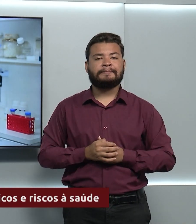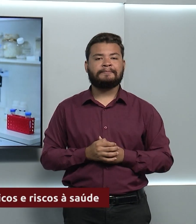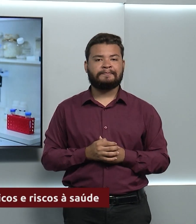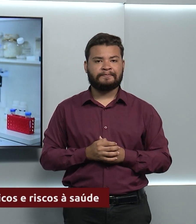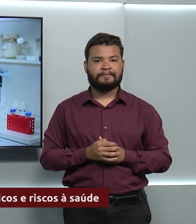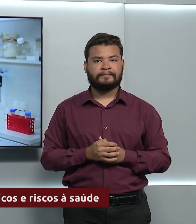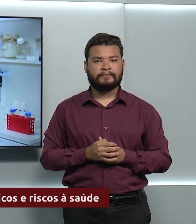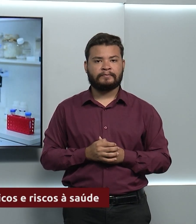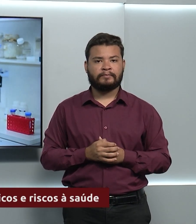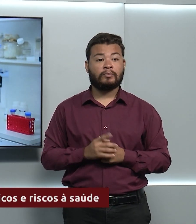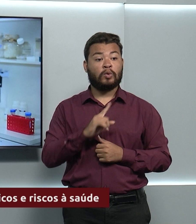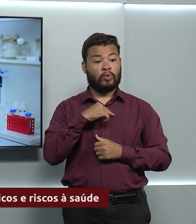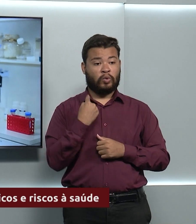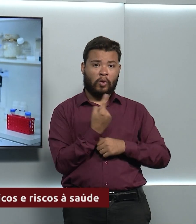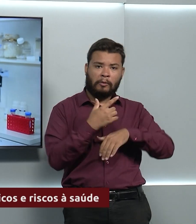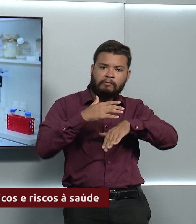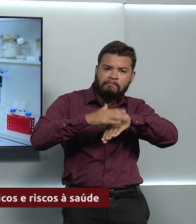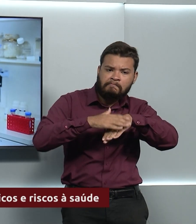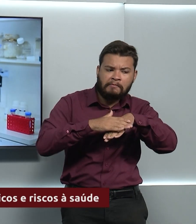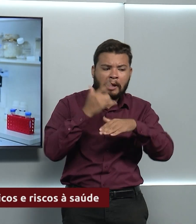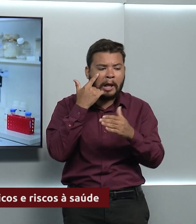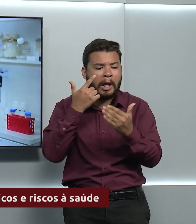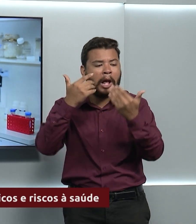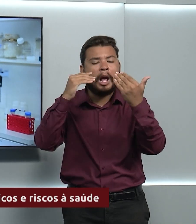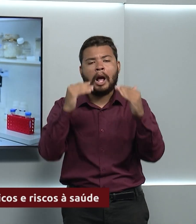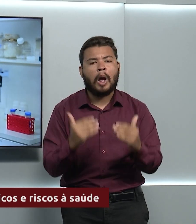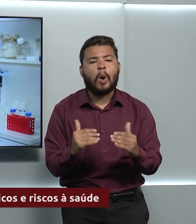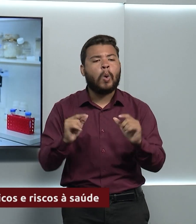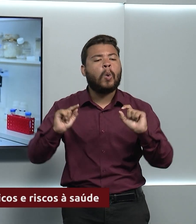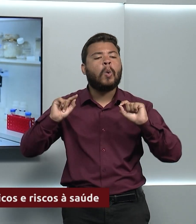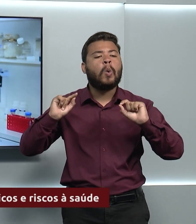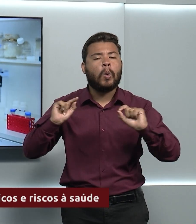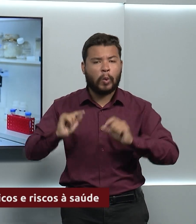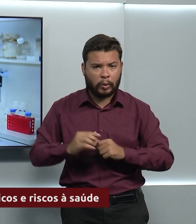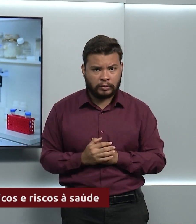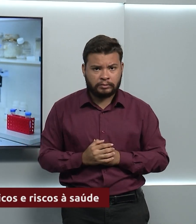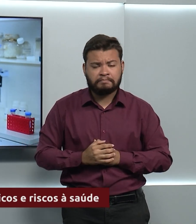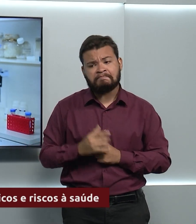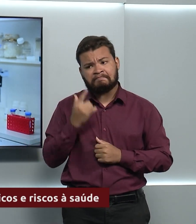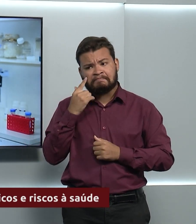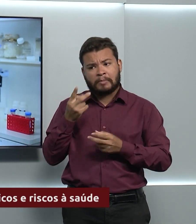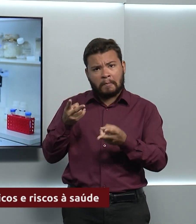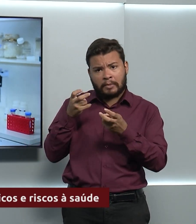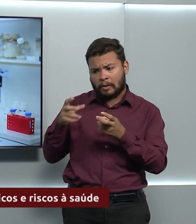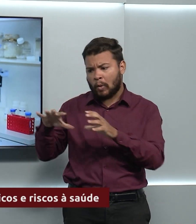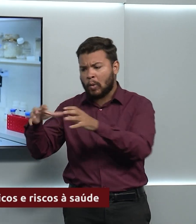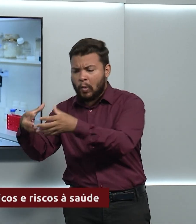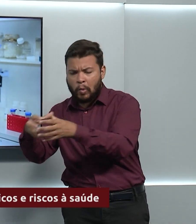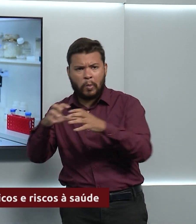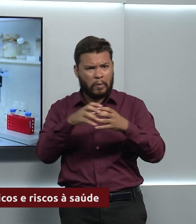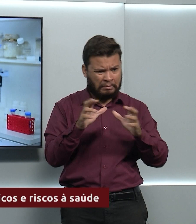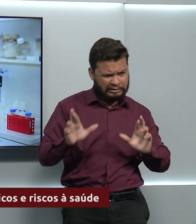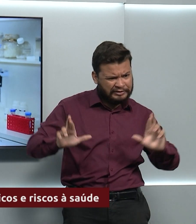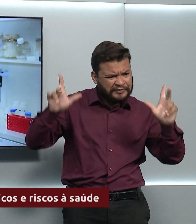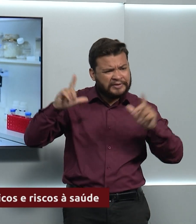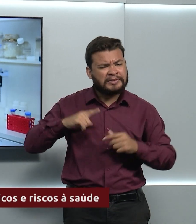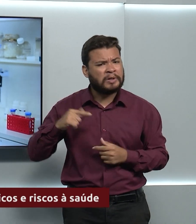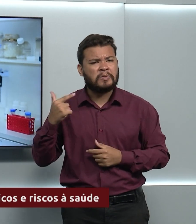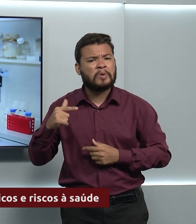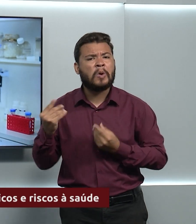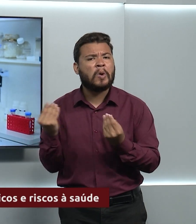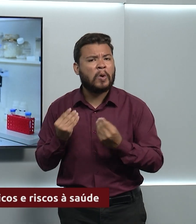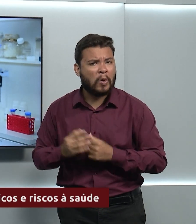que nós avaliamos nesse sentido foi se tinha alguma diferença, para aqueles agricultores que tiveram